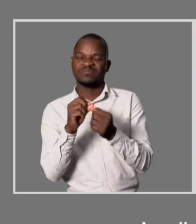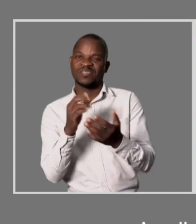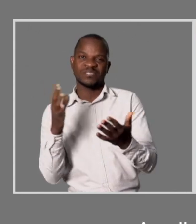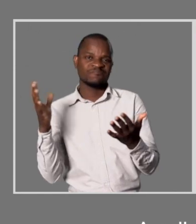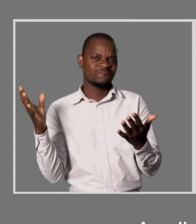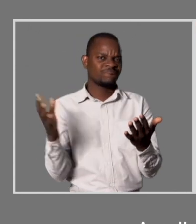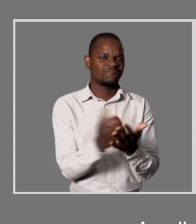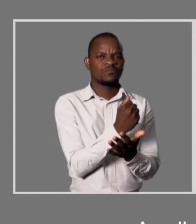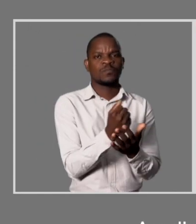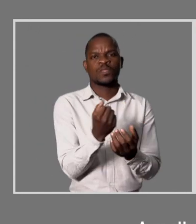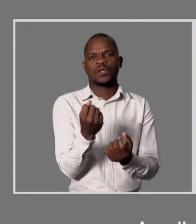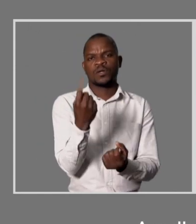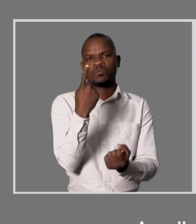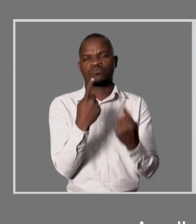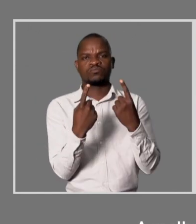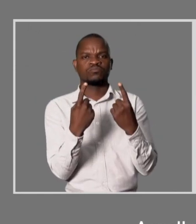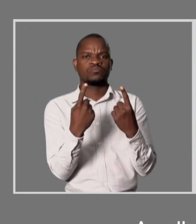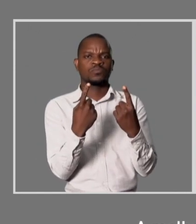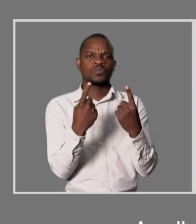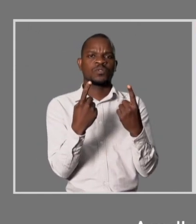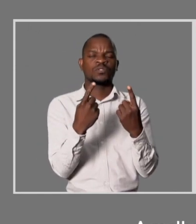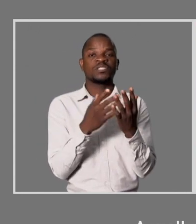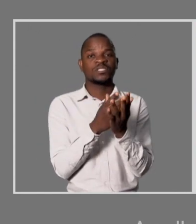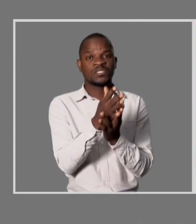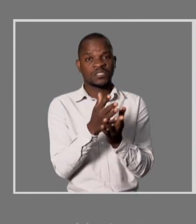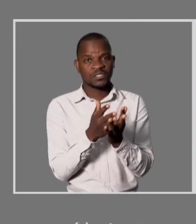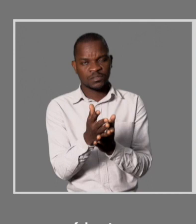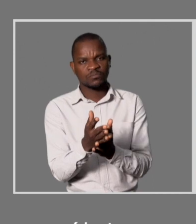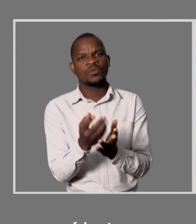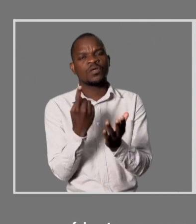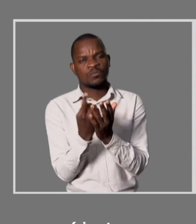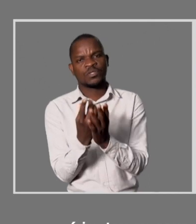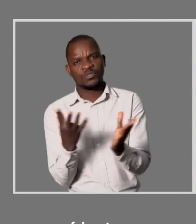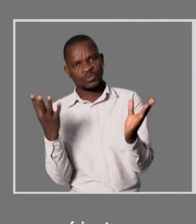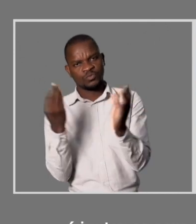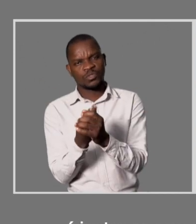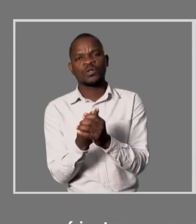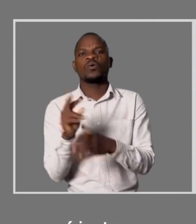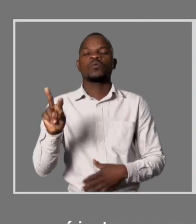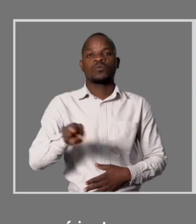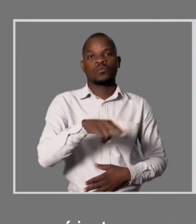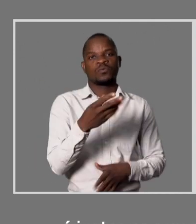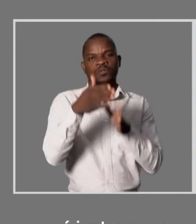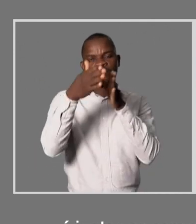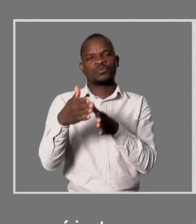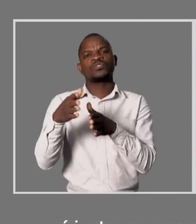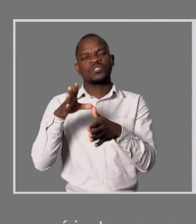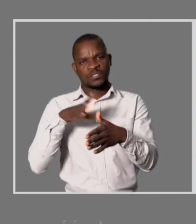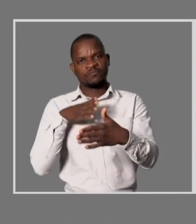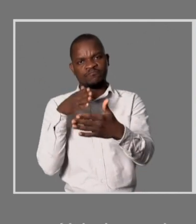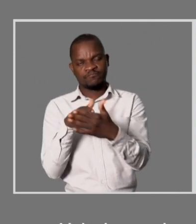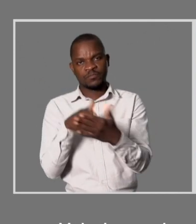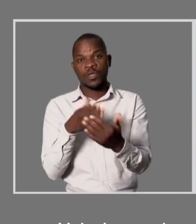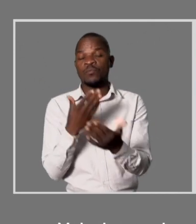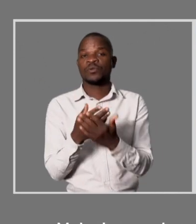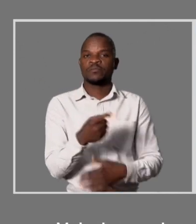para identificar alguma intervenção ou alguma estratégia é juntar-se com as pessoas que vivem com este problema.